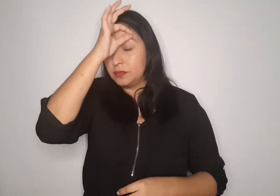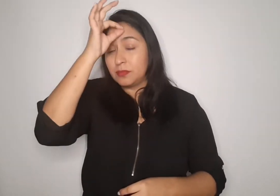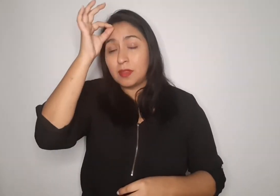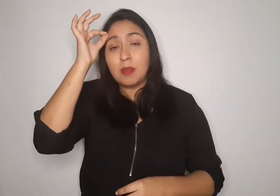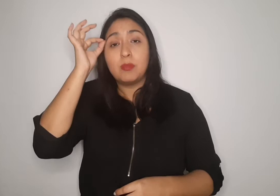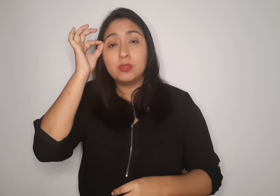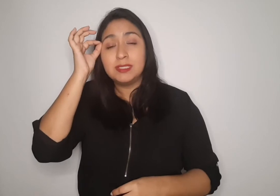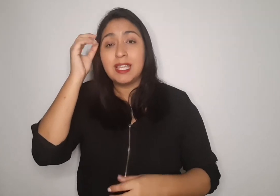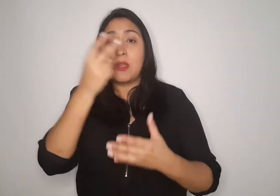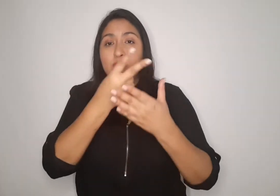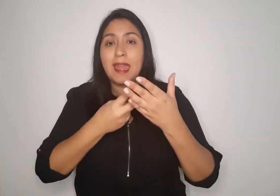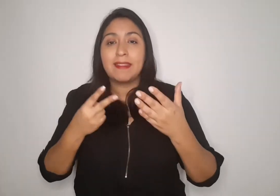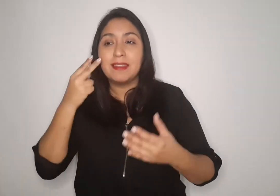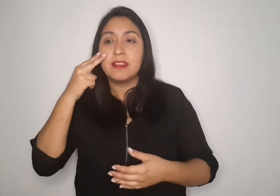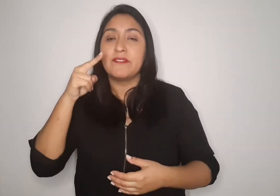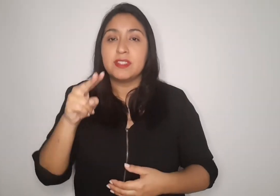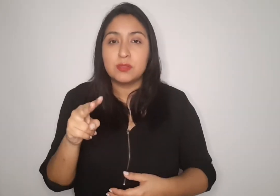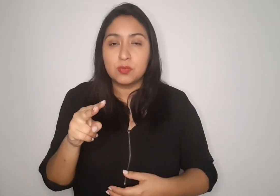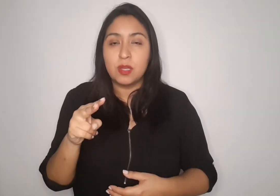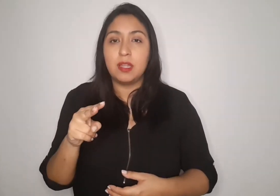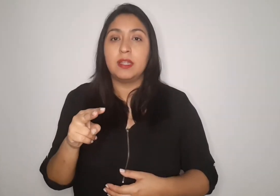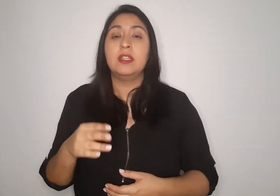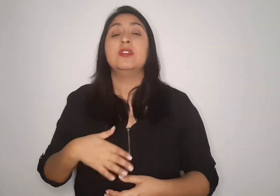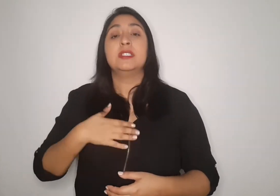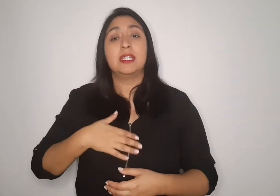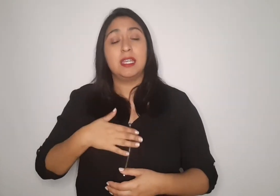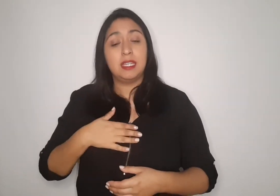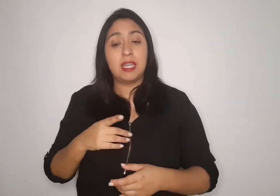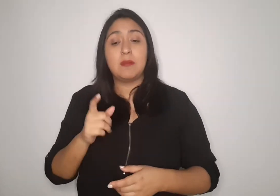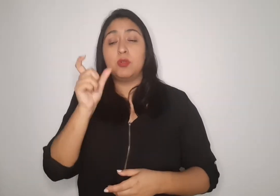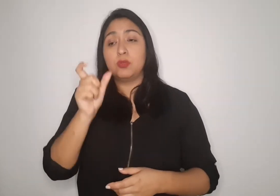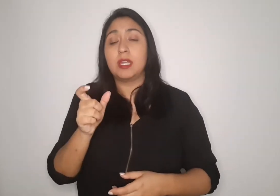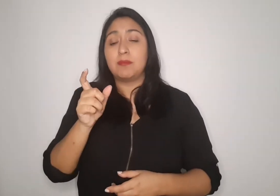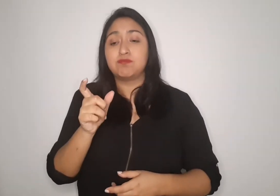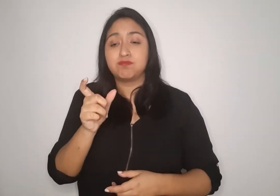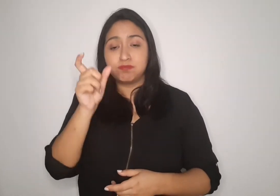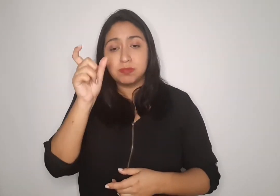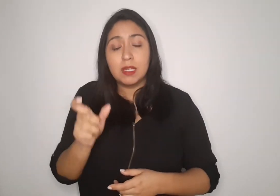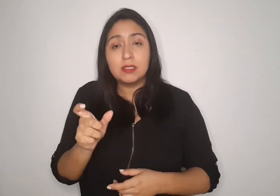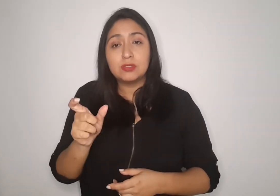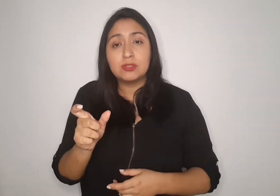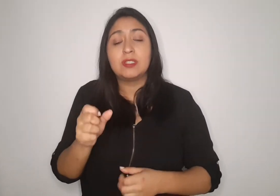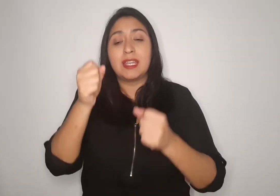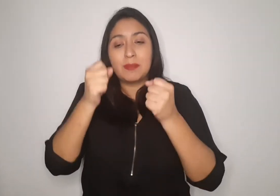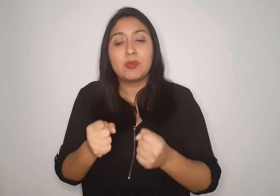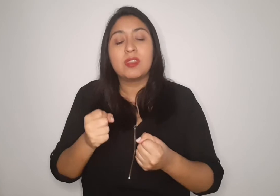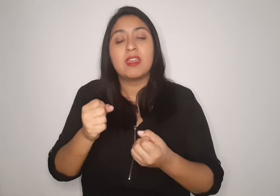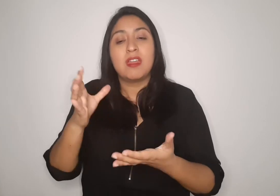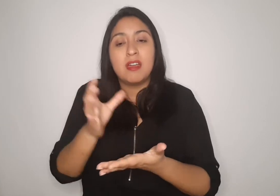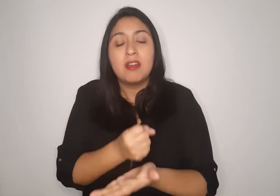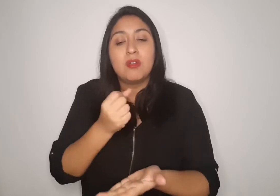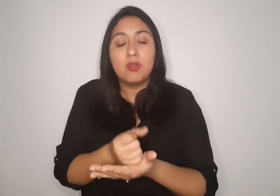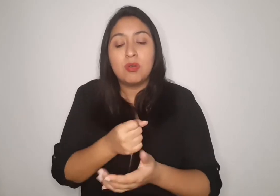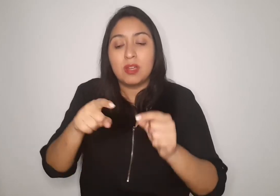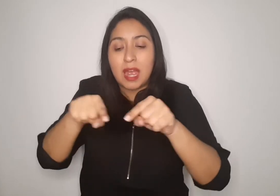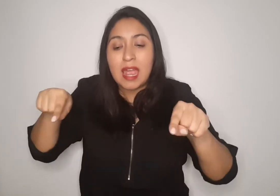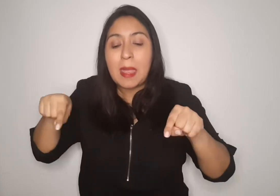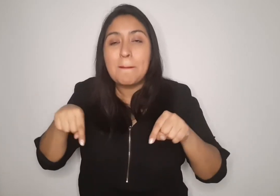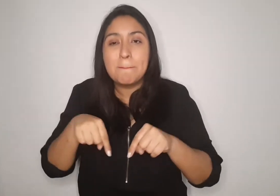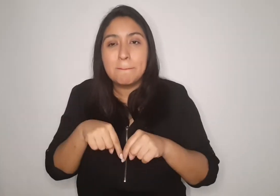nosotros queríamos alguien que pudiera lograr este espacio de